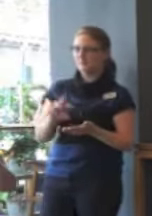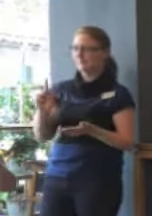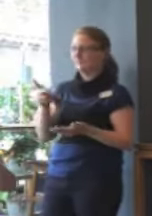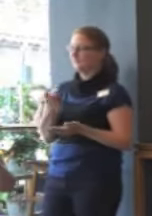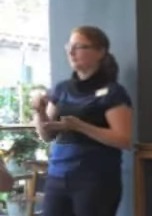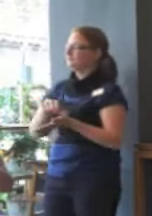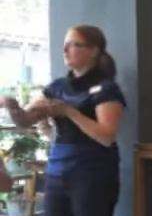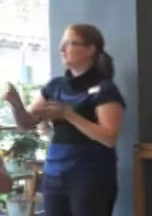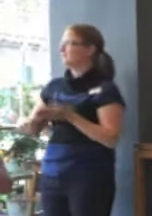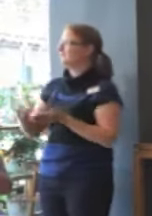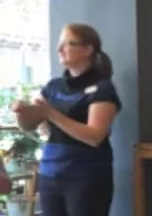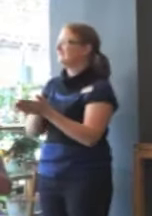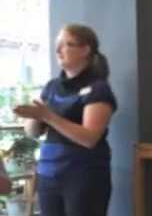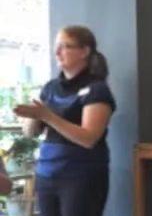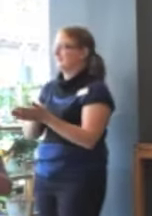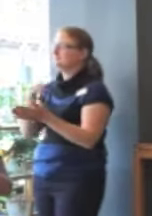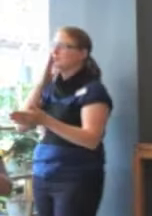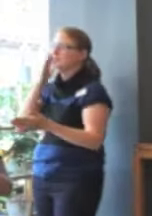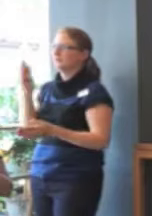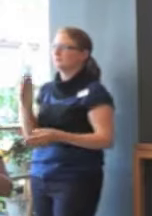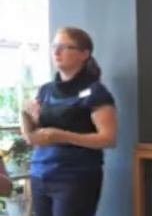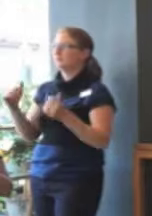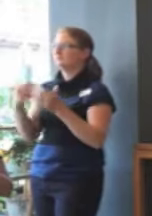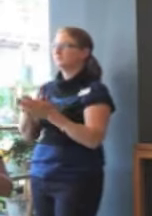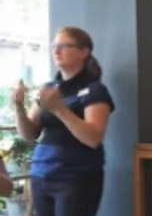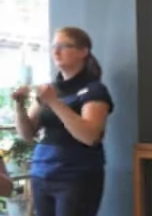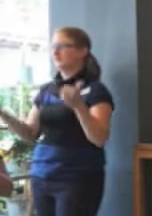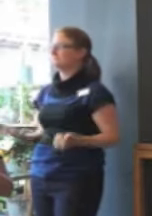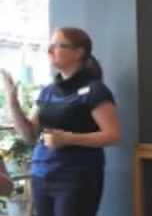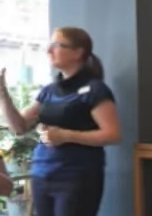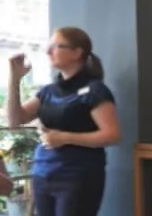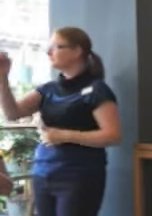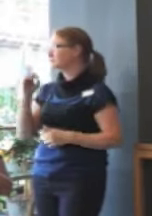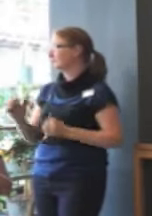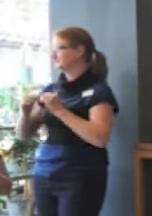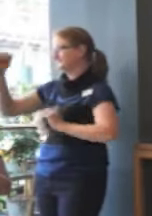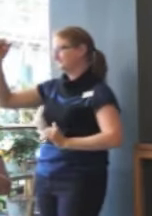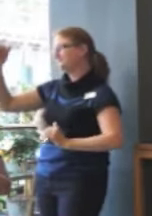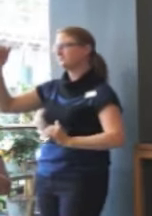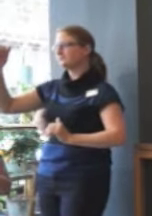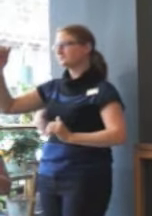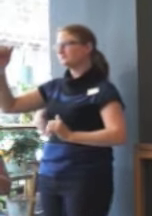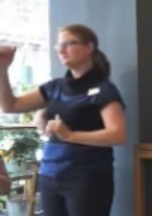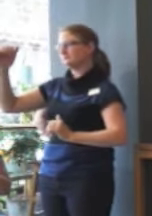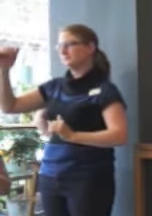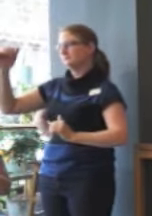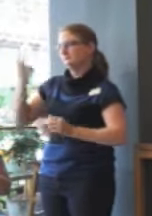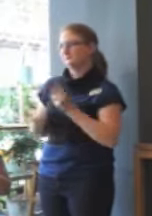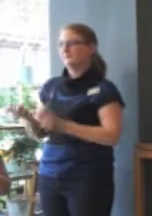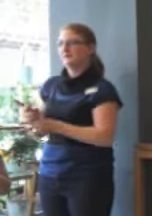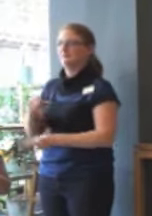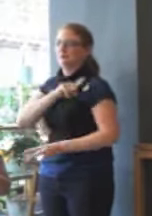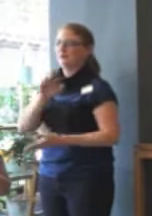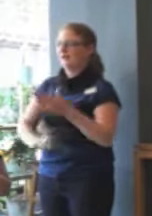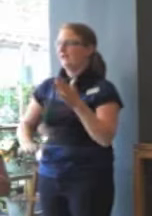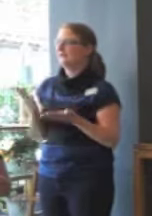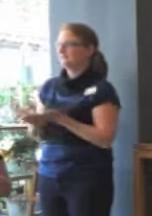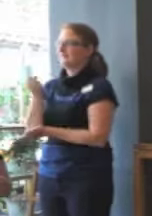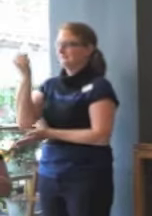för, så är prisskillnaden 50%. Och det är långt, långt mer än den här